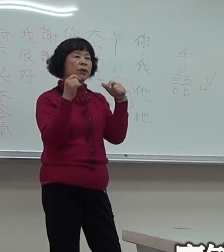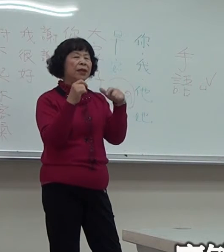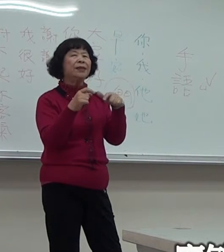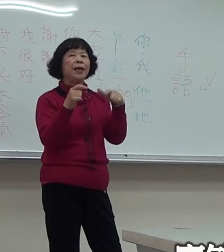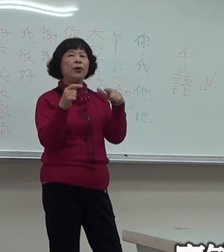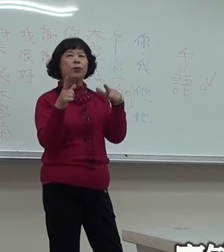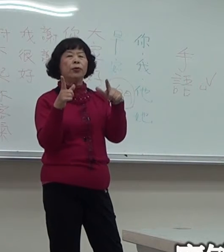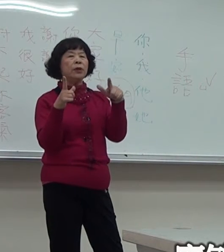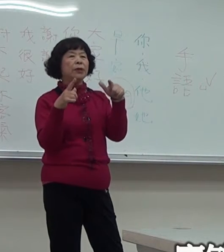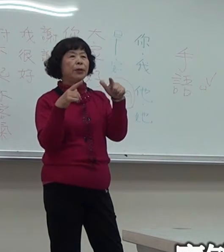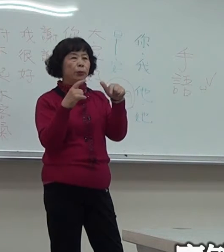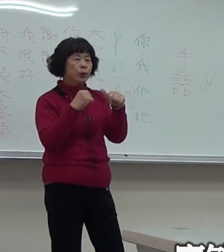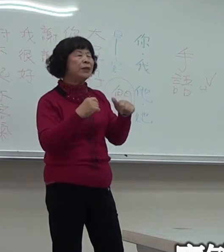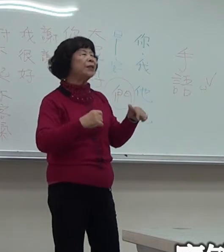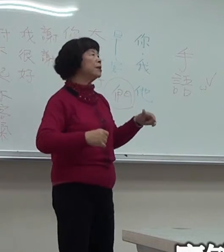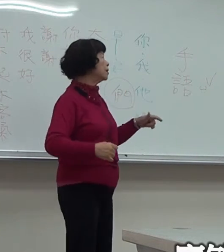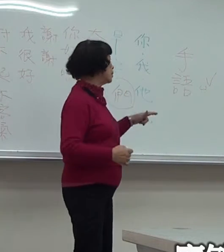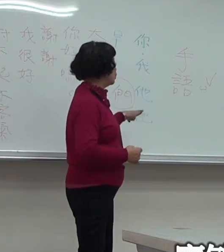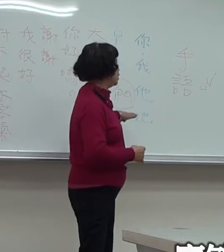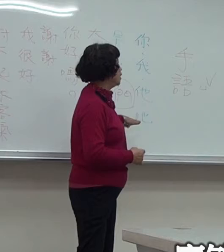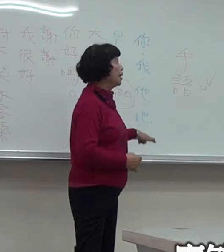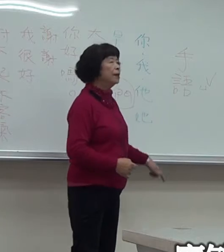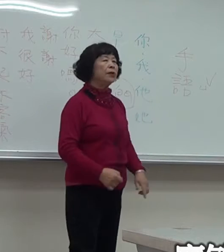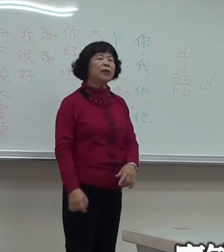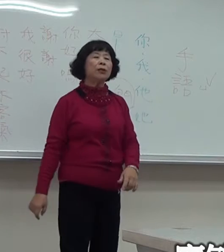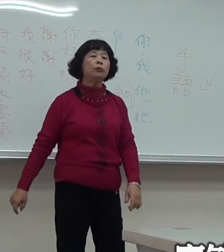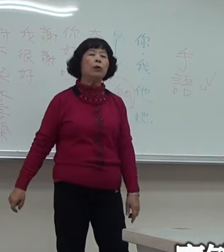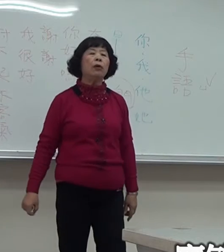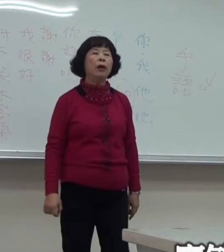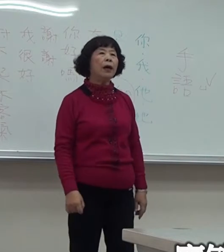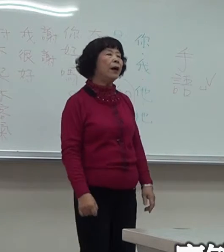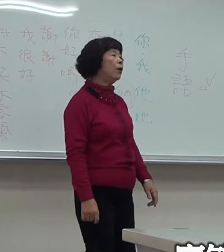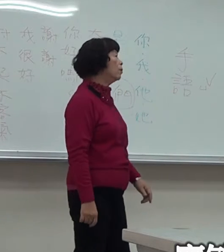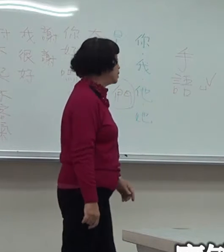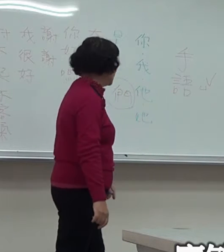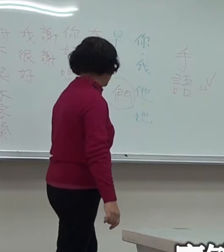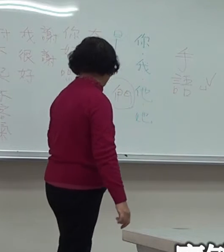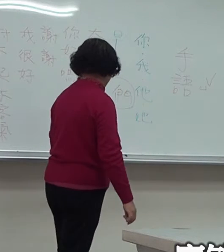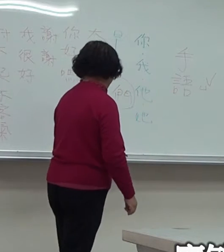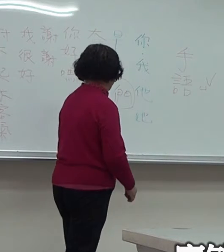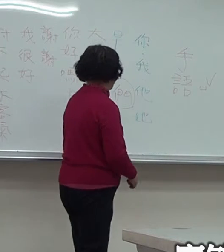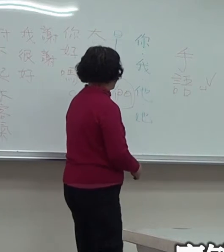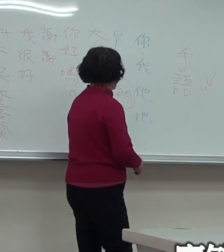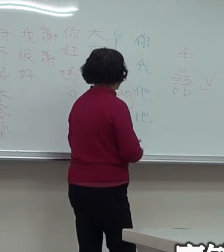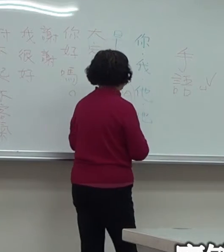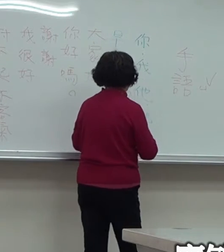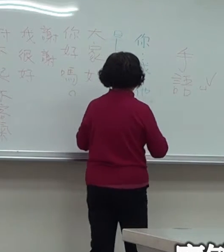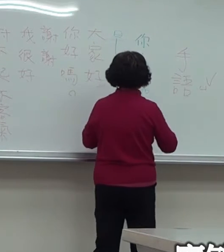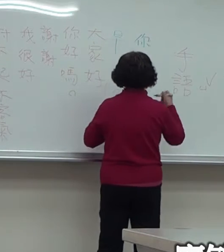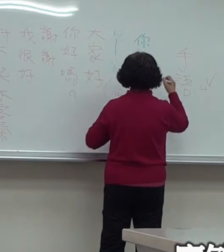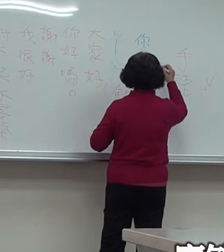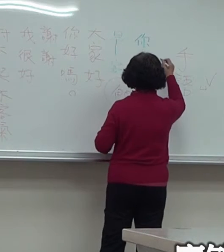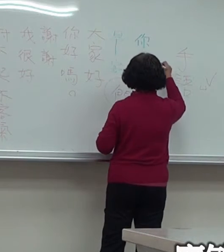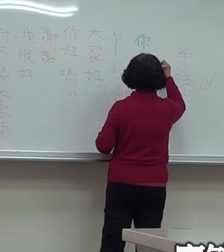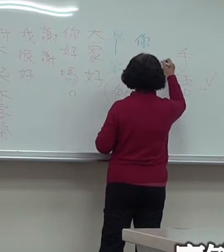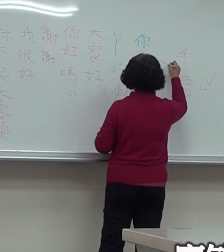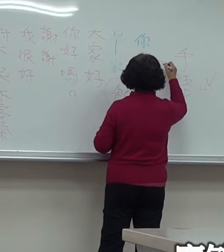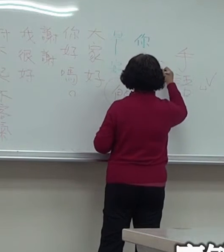现在又有一些文字的手语，就像说啊，我们来说一个